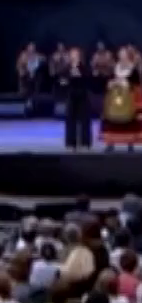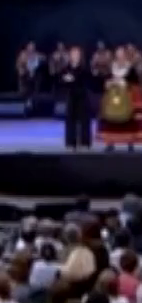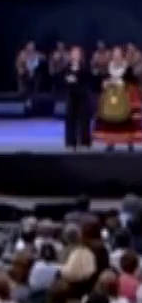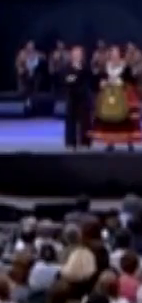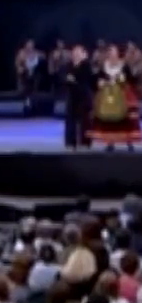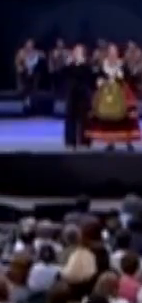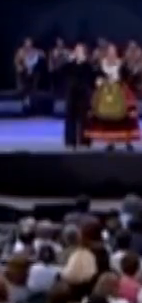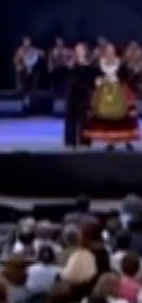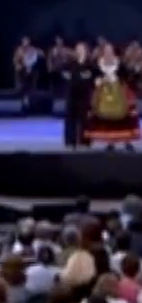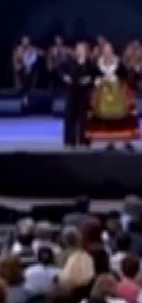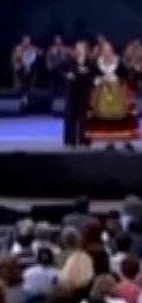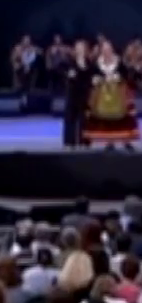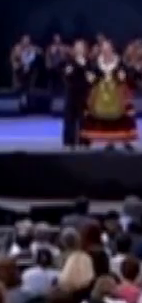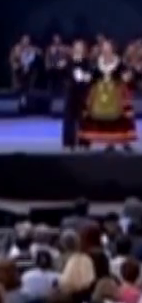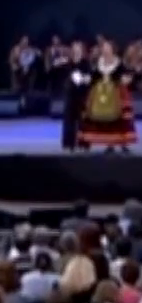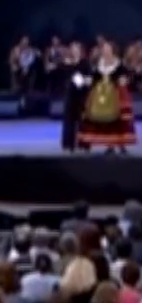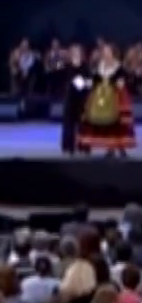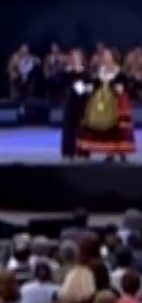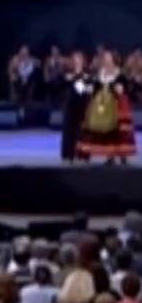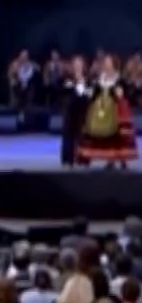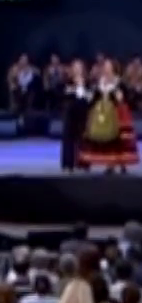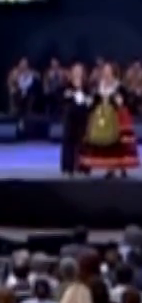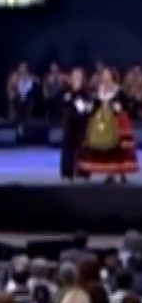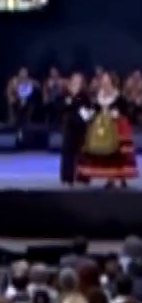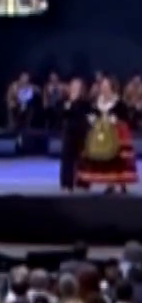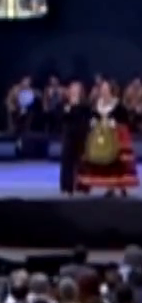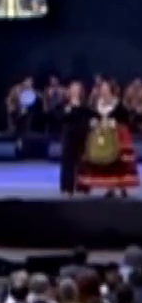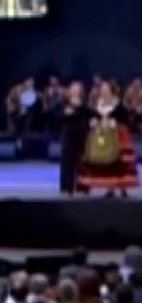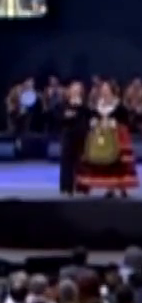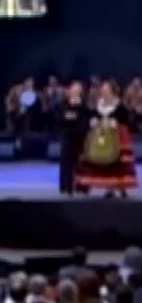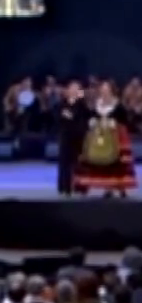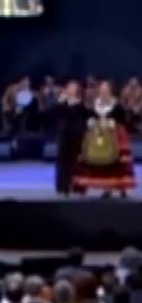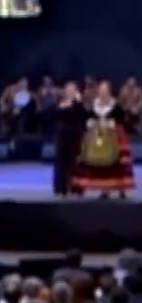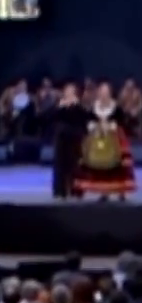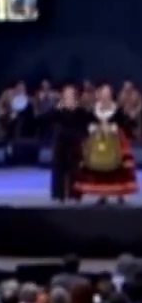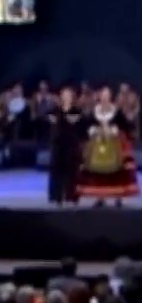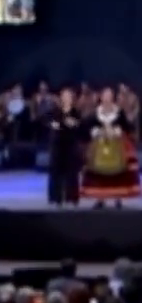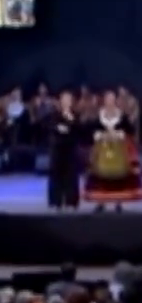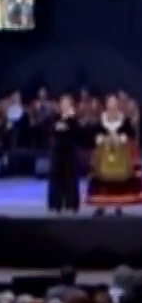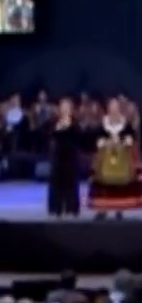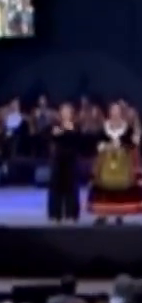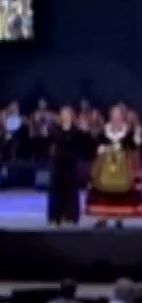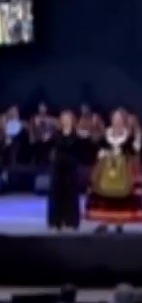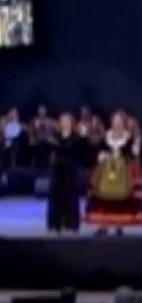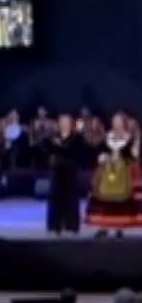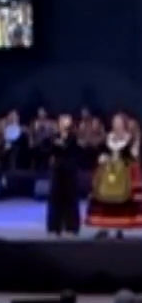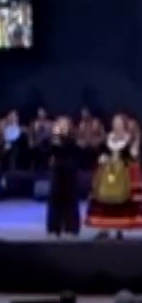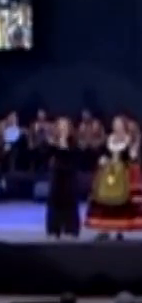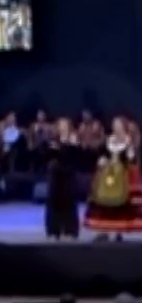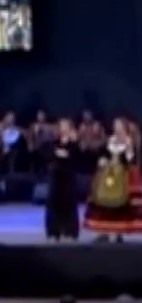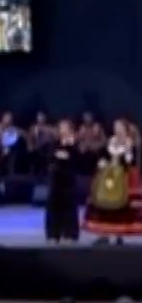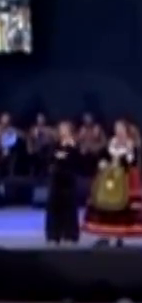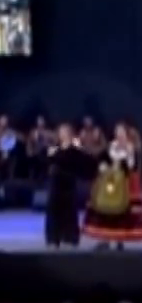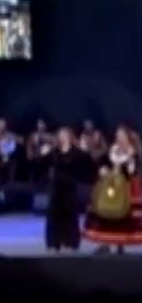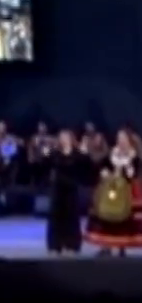Armenia histórica, que no es la misma. La Armenia histórica era infinitamente más grande, pero todos esos territorios